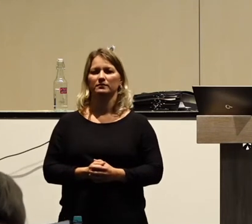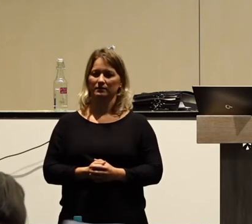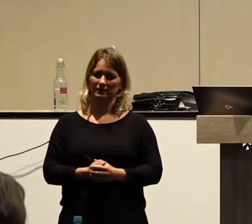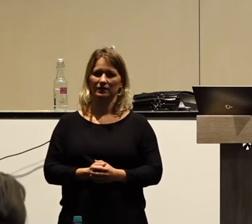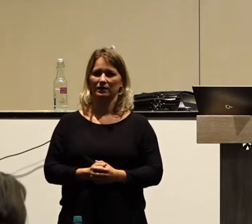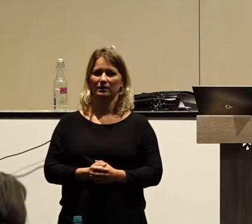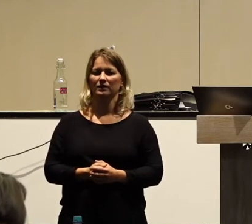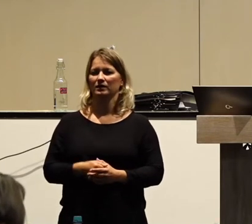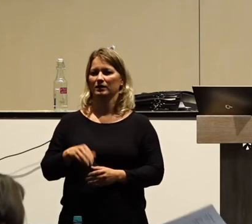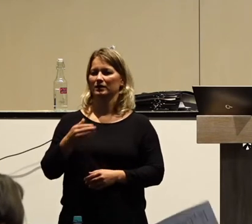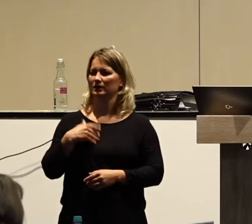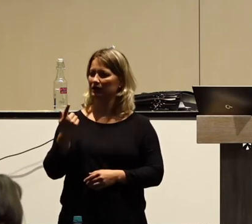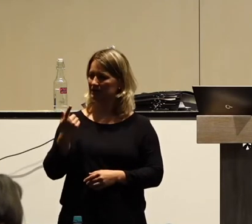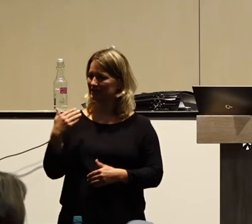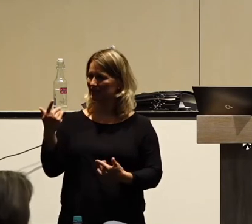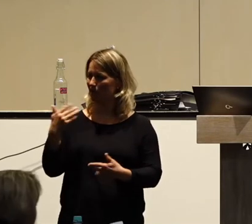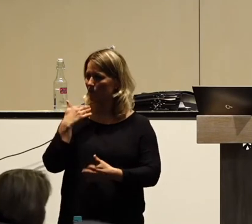Pfeffer in Ihre Wunde gießen.